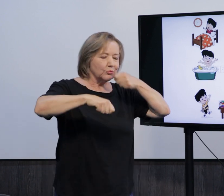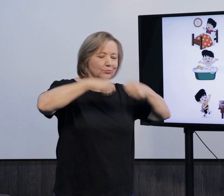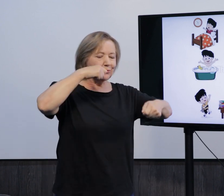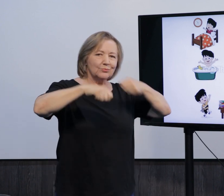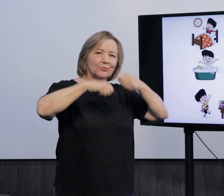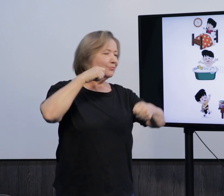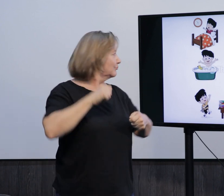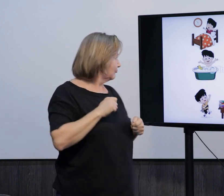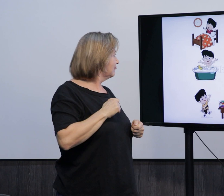almoço